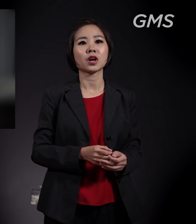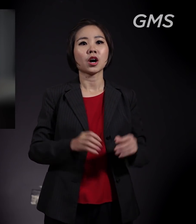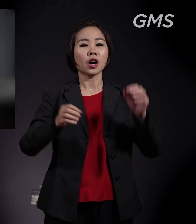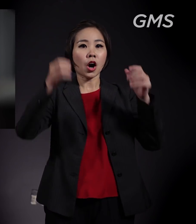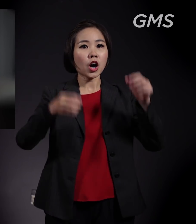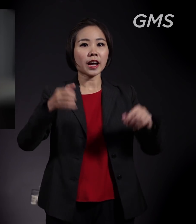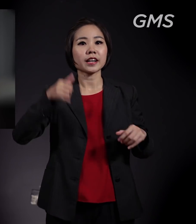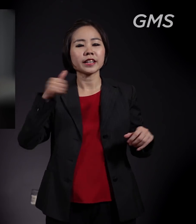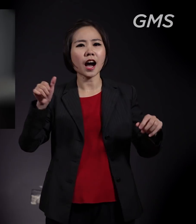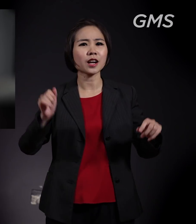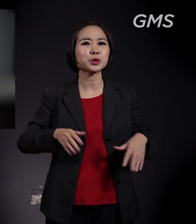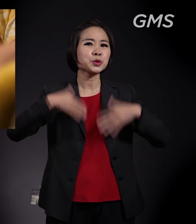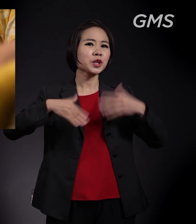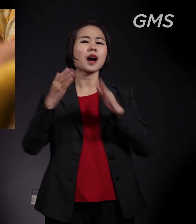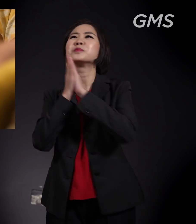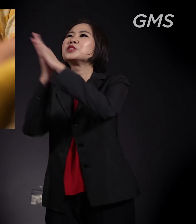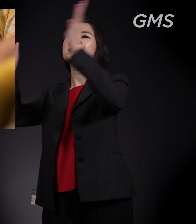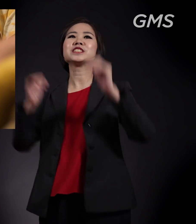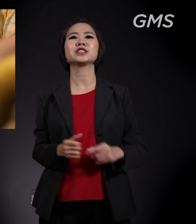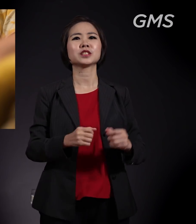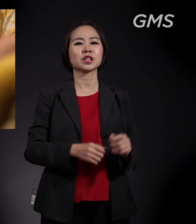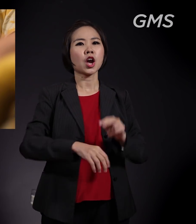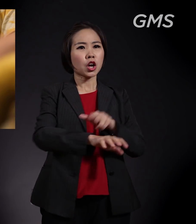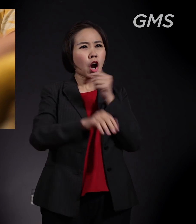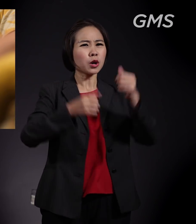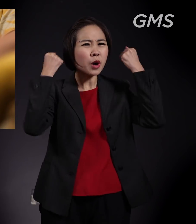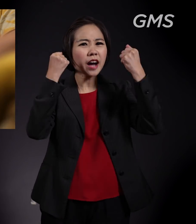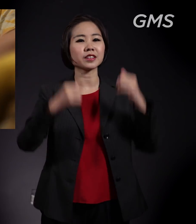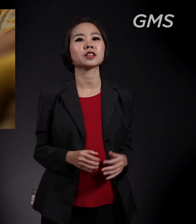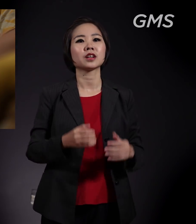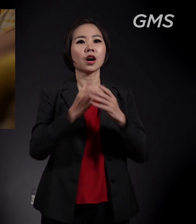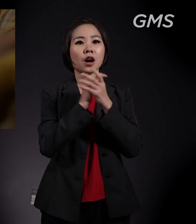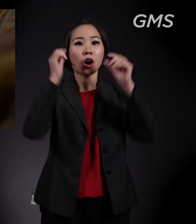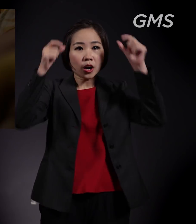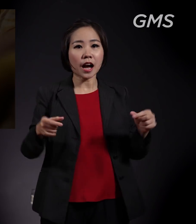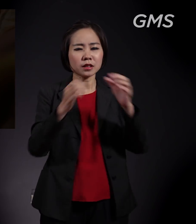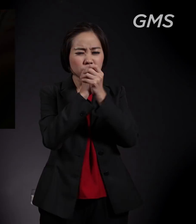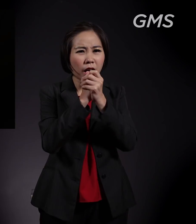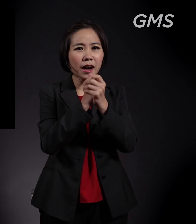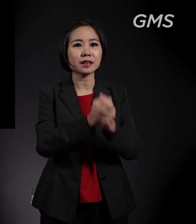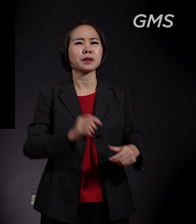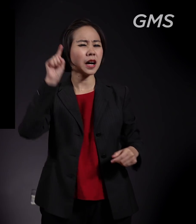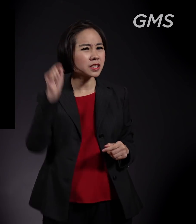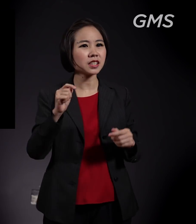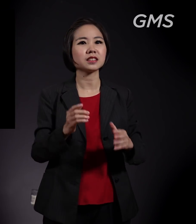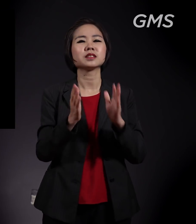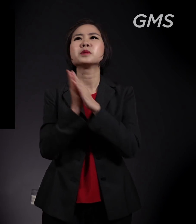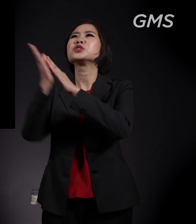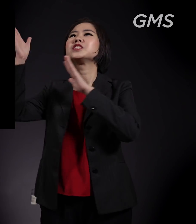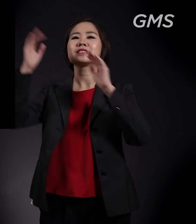Orang yang suka memuji akan kuat roh doanya. Orang yang berdoa pasti berakhir memuji.